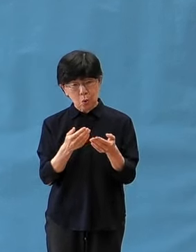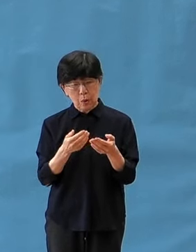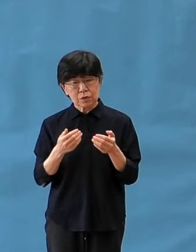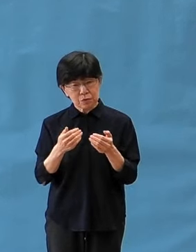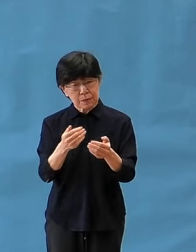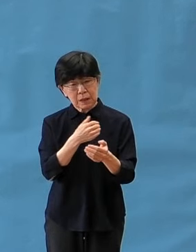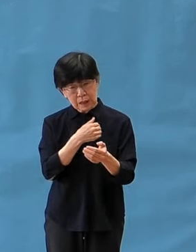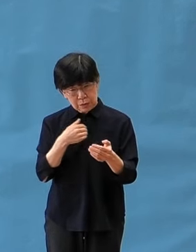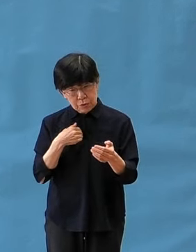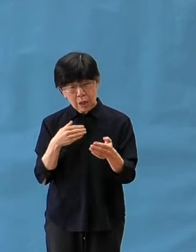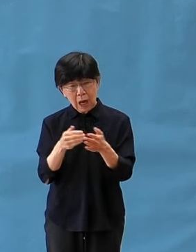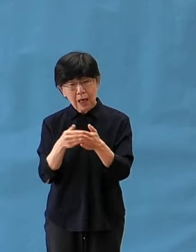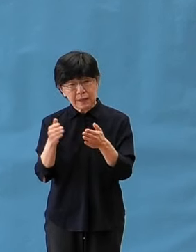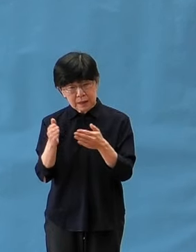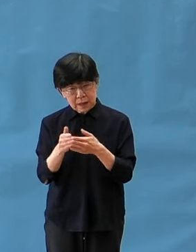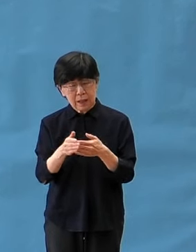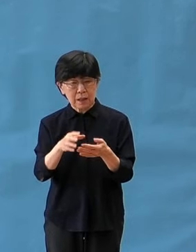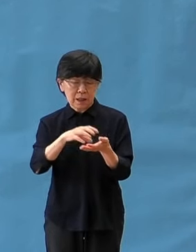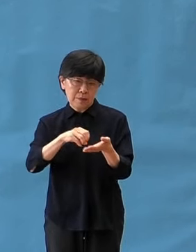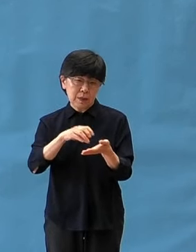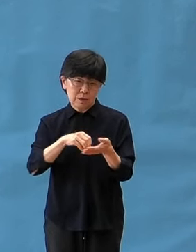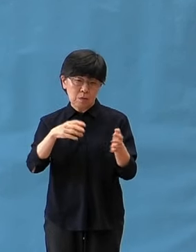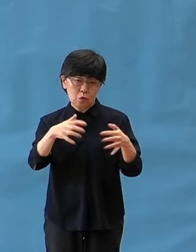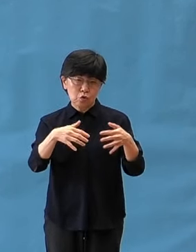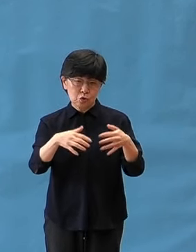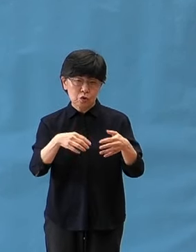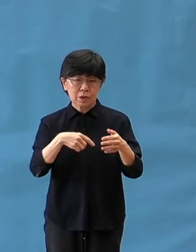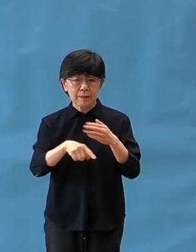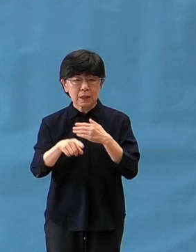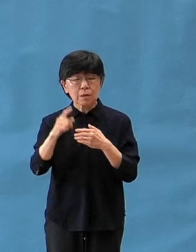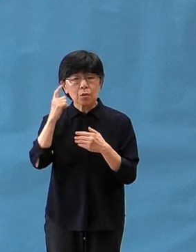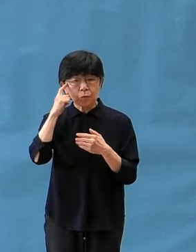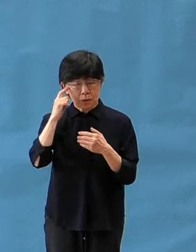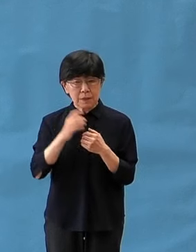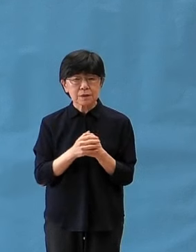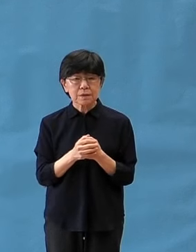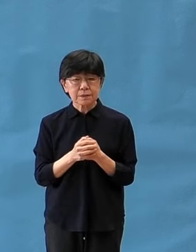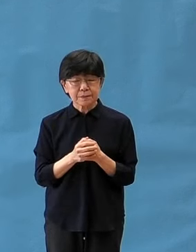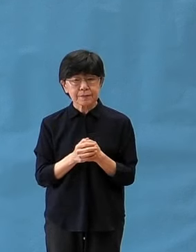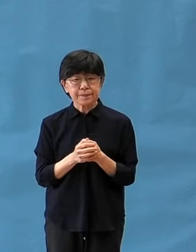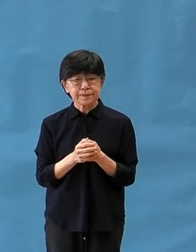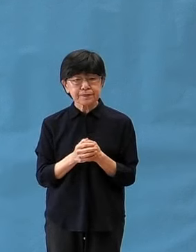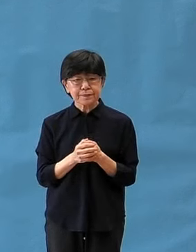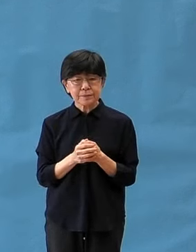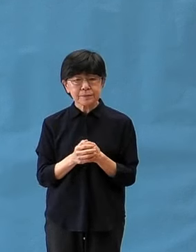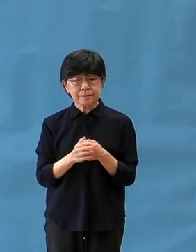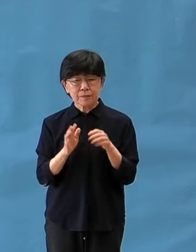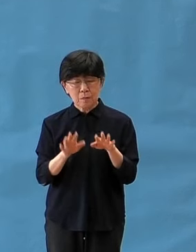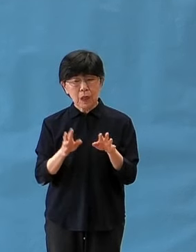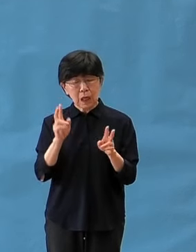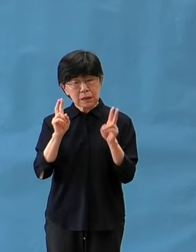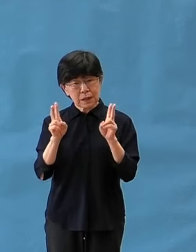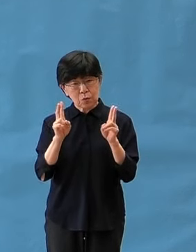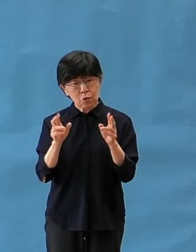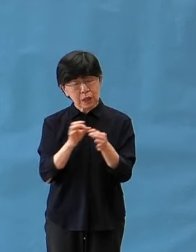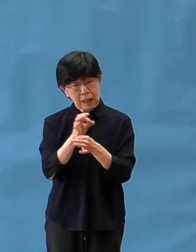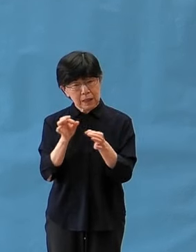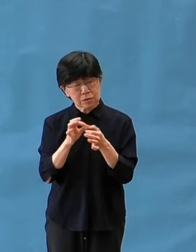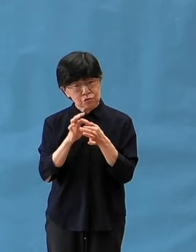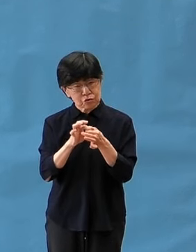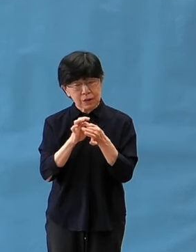ども、まあ、それはちょっとあの経営マターなので、あの本当にあの存じ上げないというところ